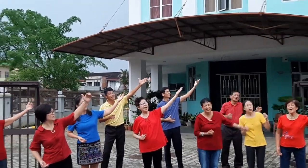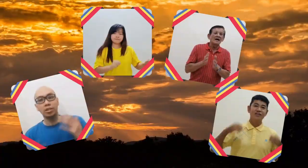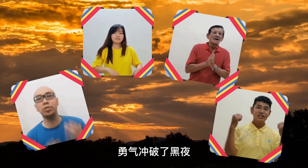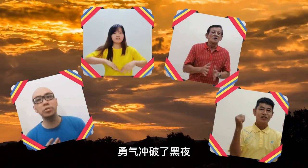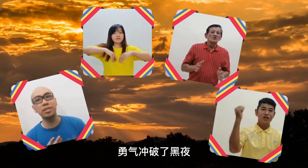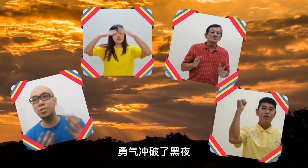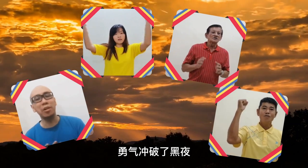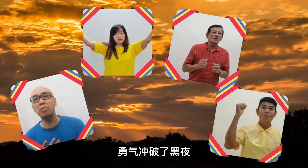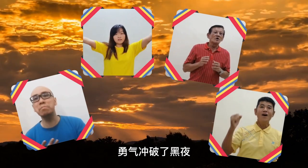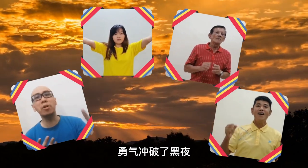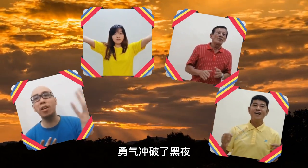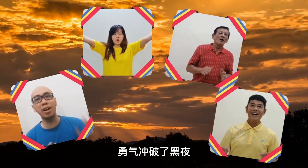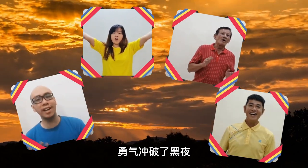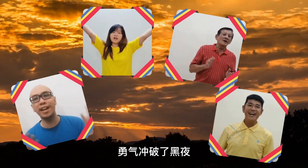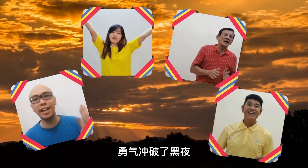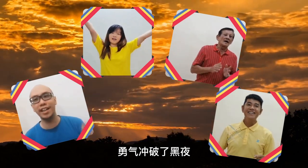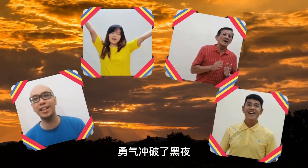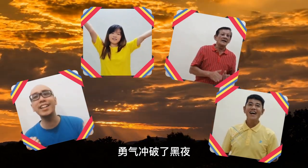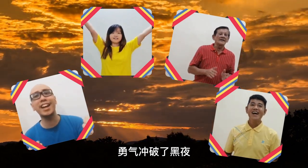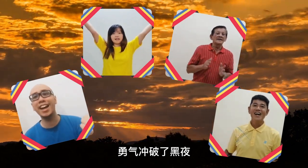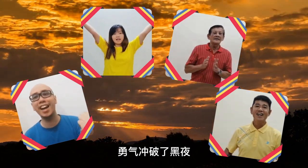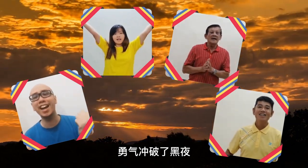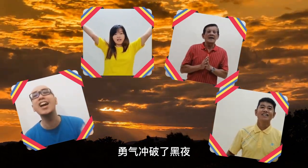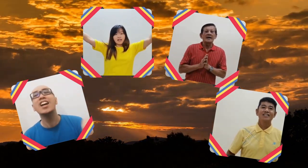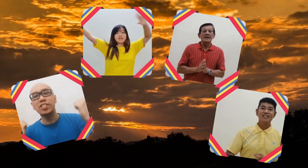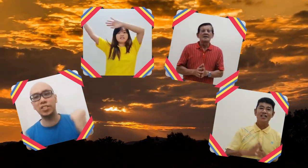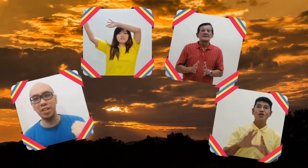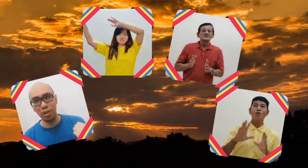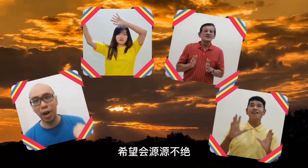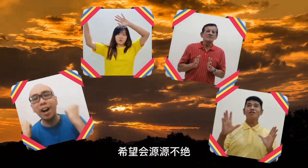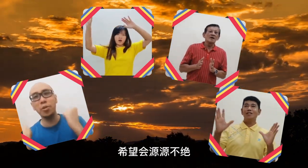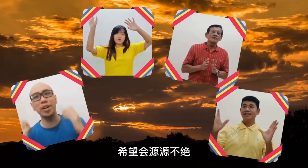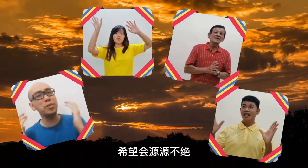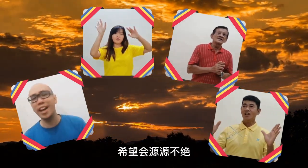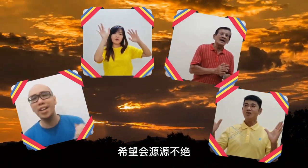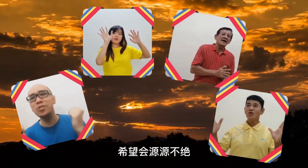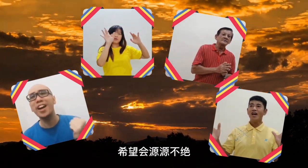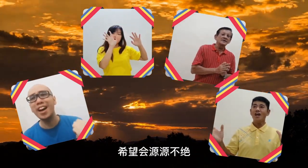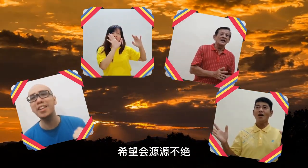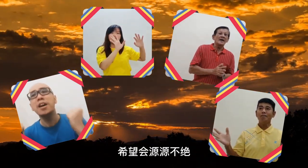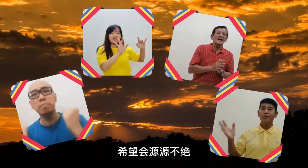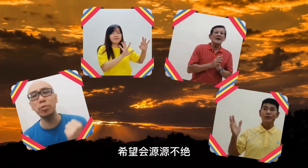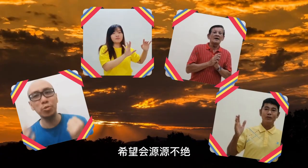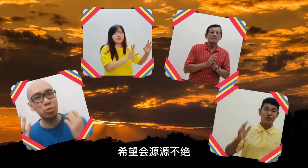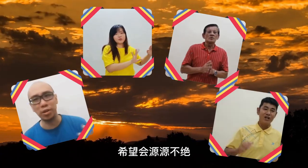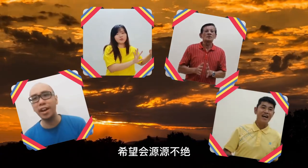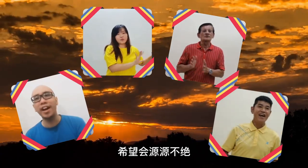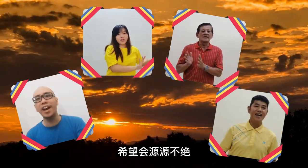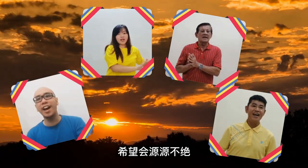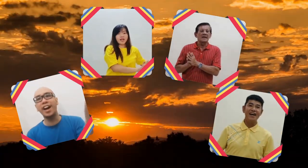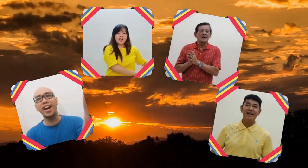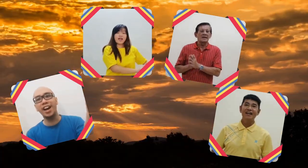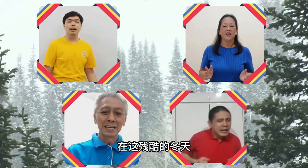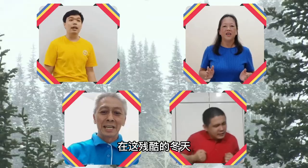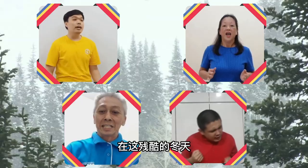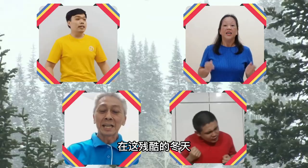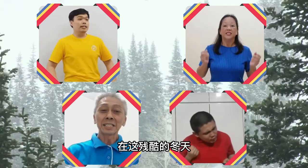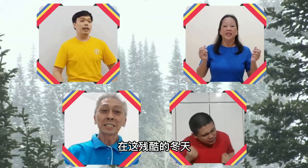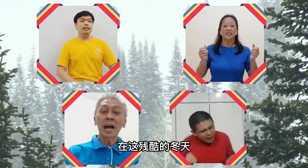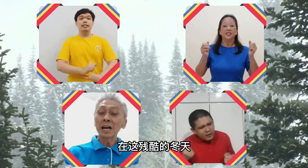茧，勇气冲破了黑夜，希望会源源不绝。在这